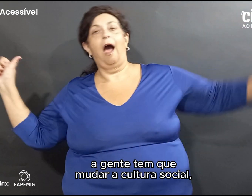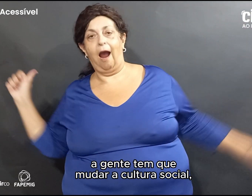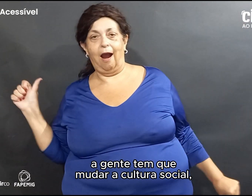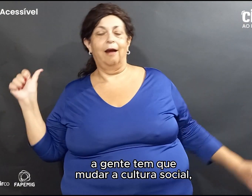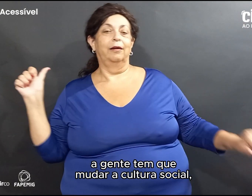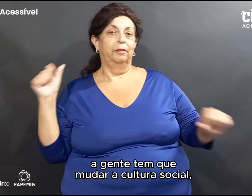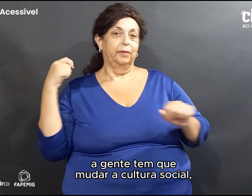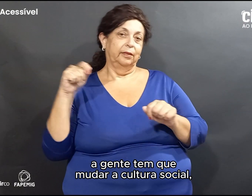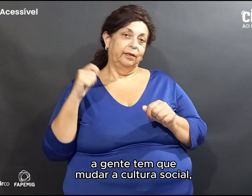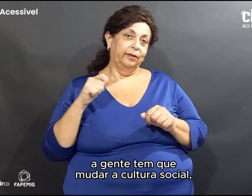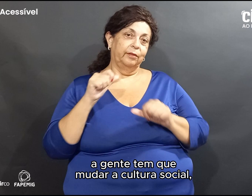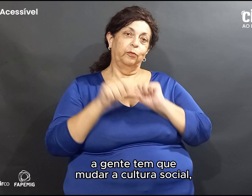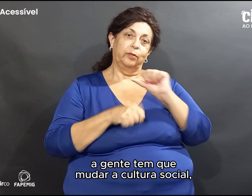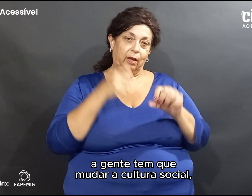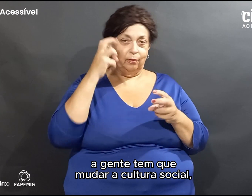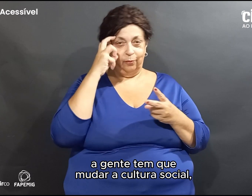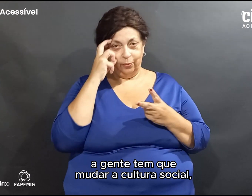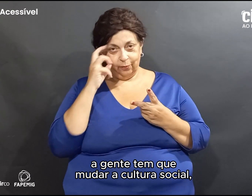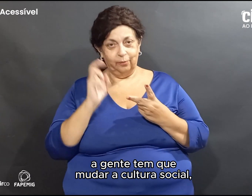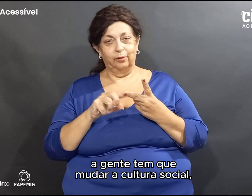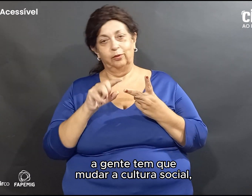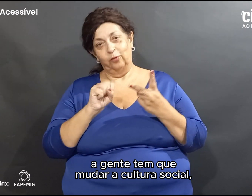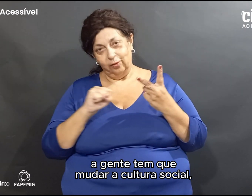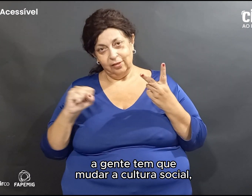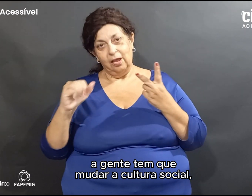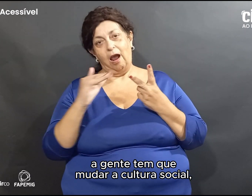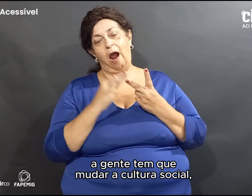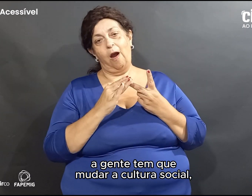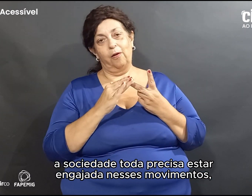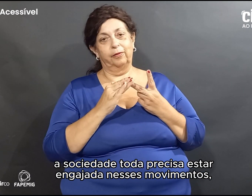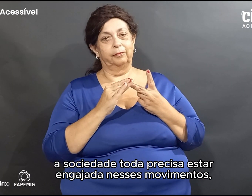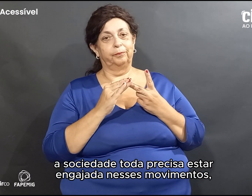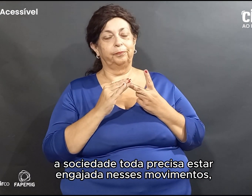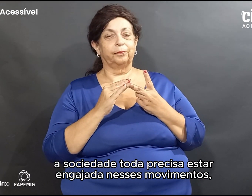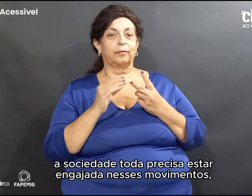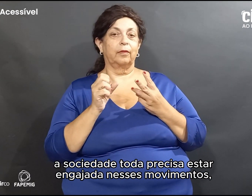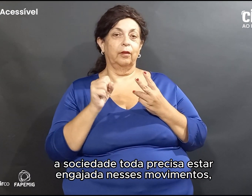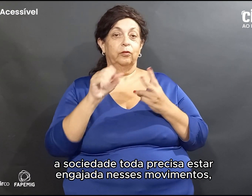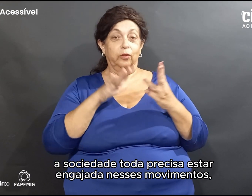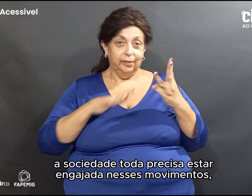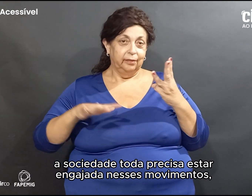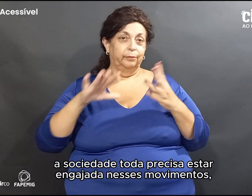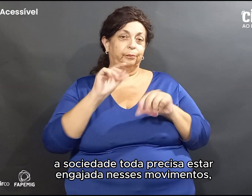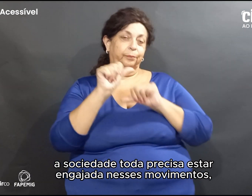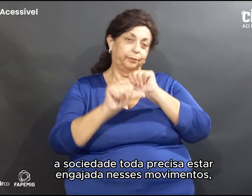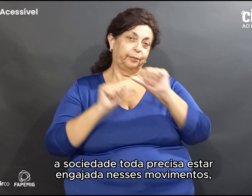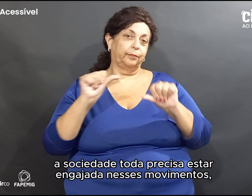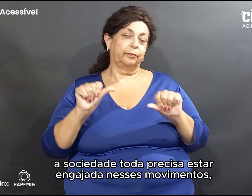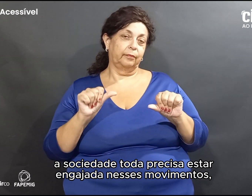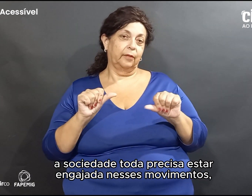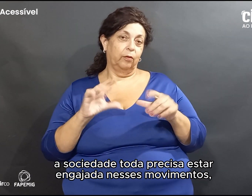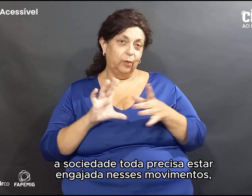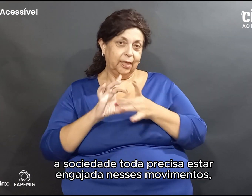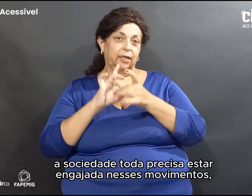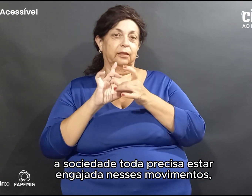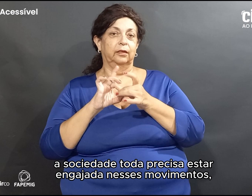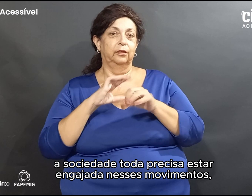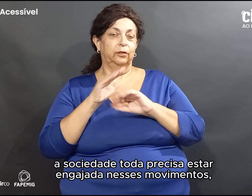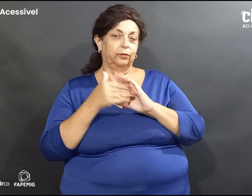tem que mudar a cultura, né, social, a gente, né, a sociedade toda precisa estar engajada nesses movimentos, né?